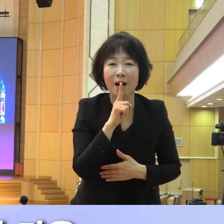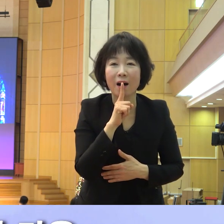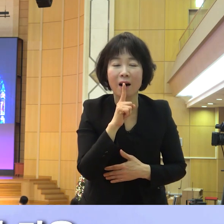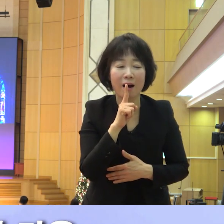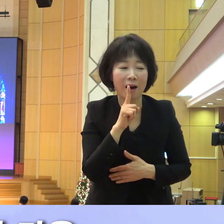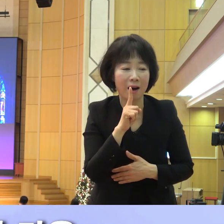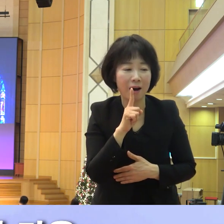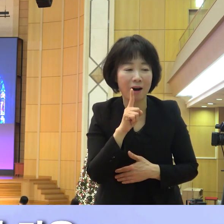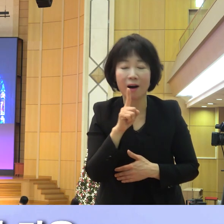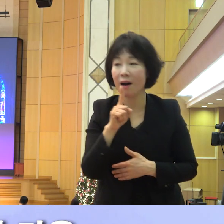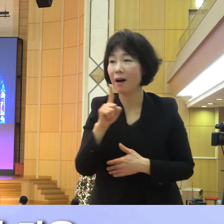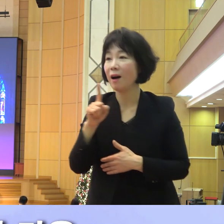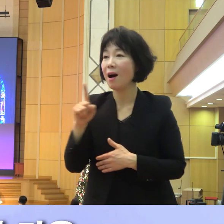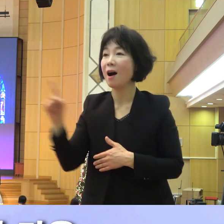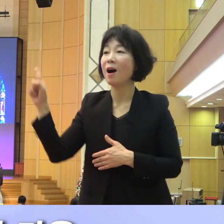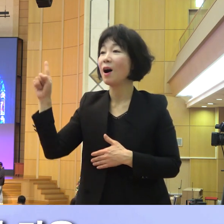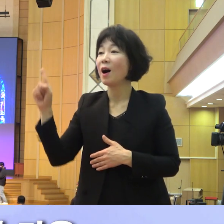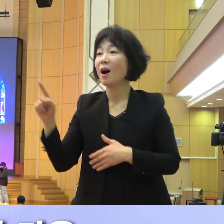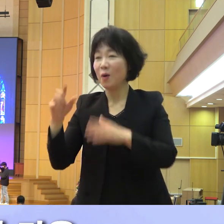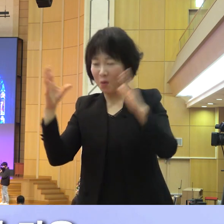영통하리라.